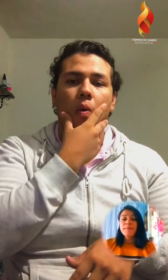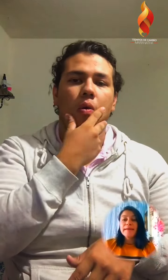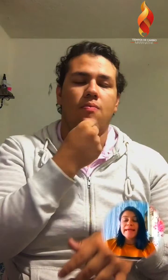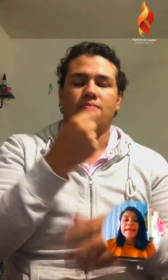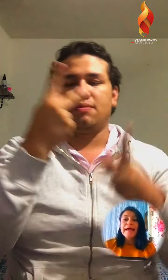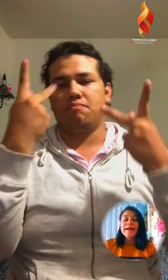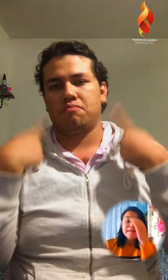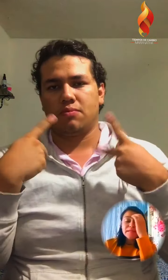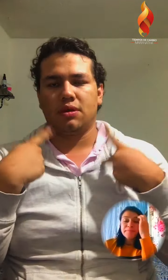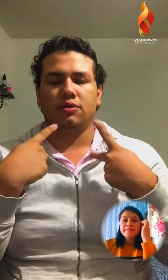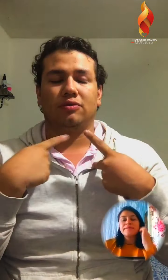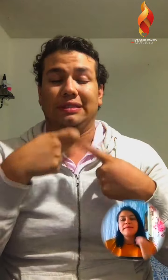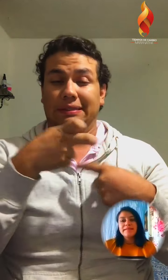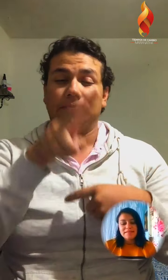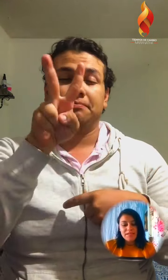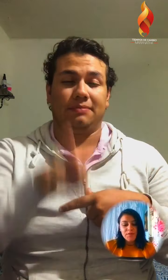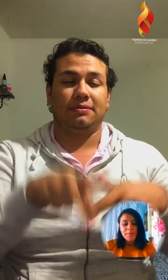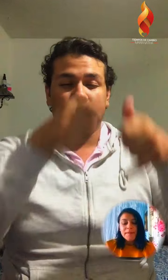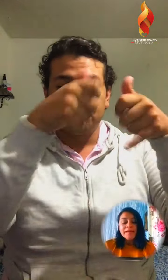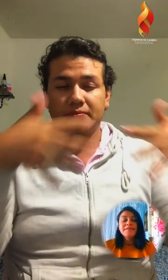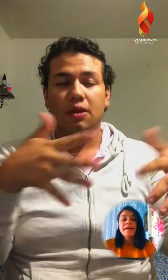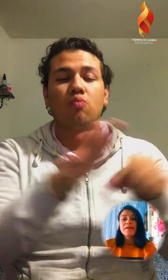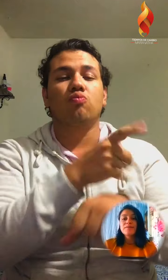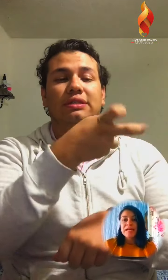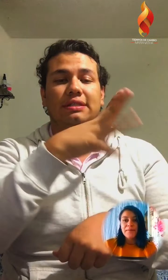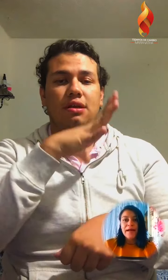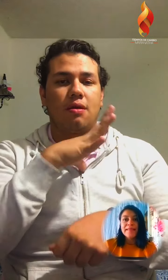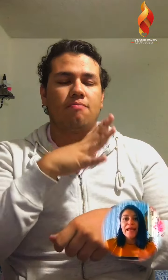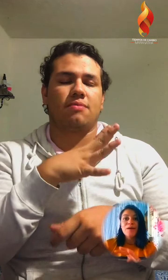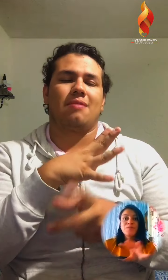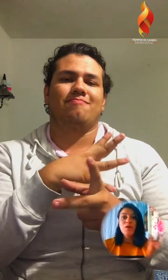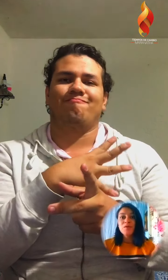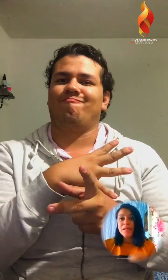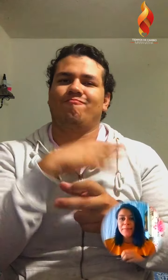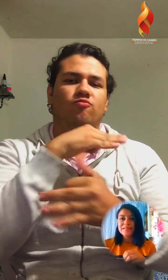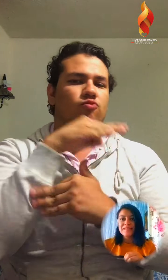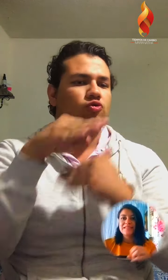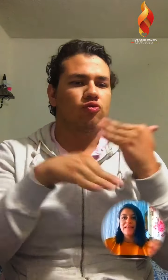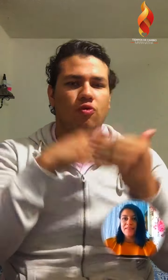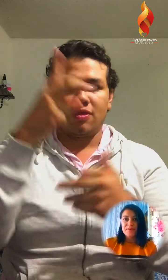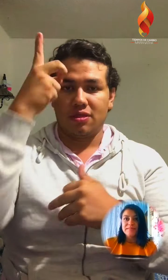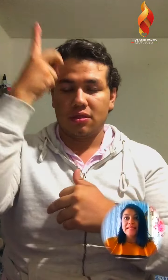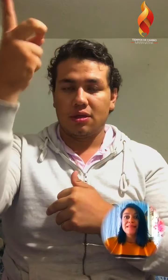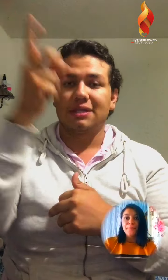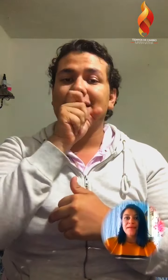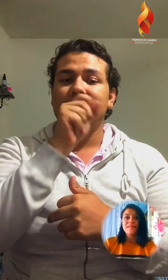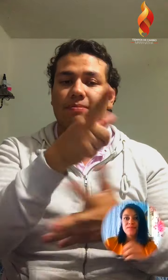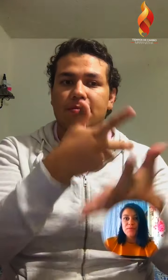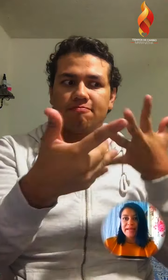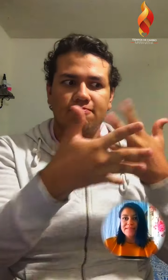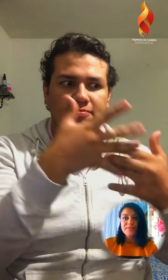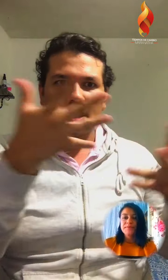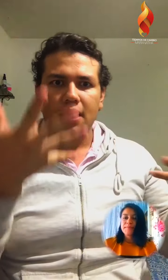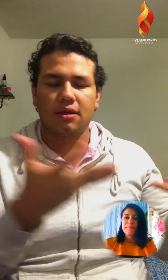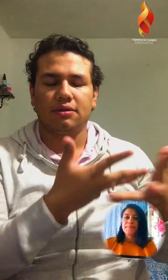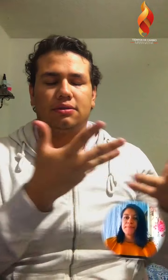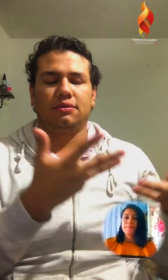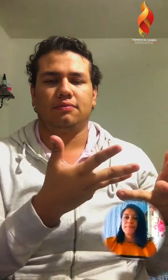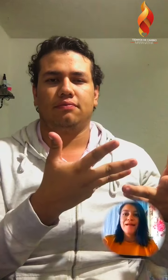El hombre era grandemente bendecido, ya que gozaba de la absoluta presencia de Dios y también de su